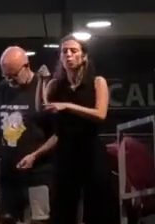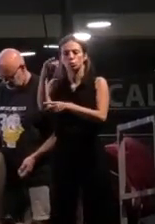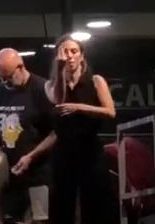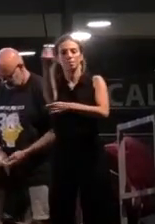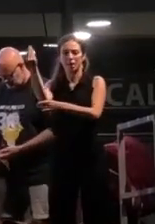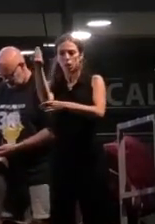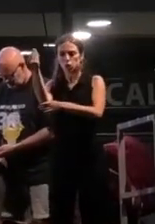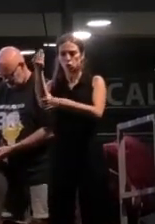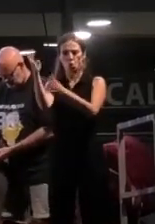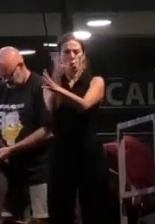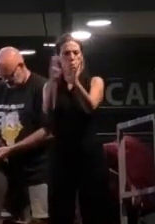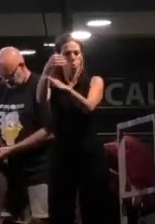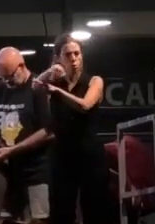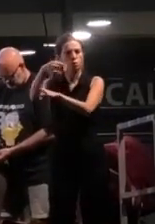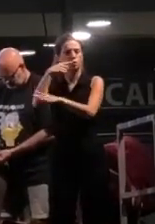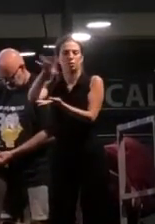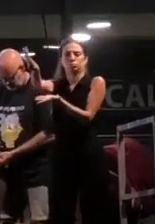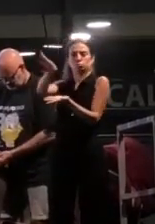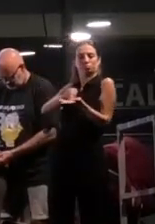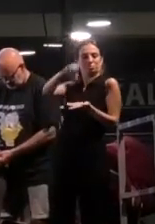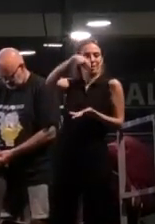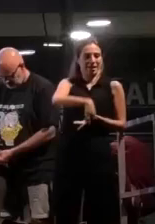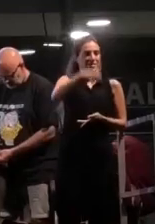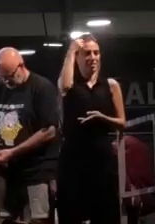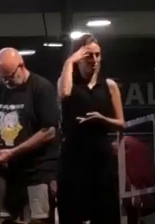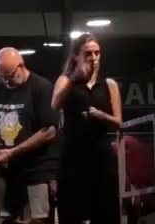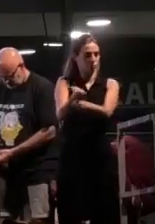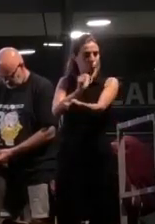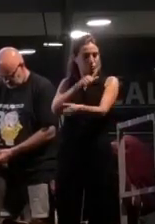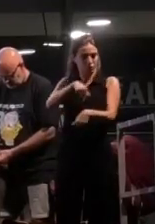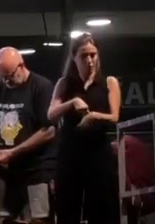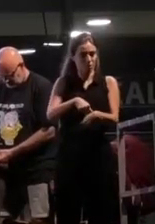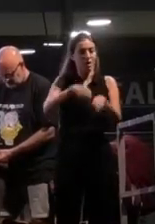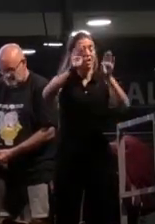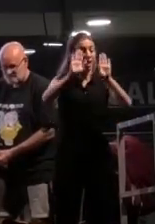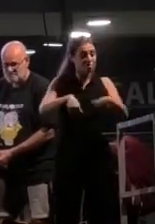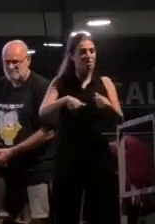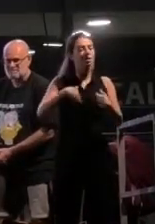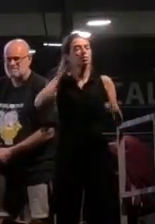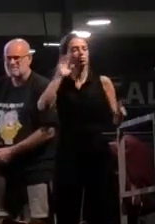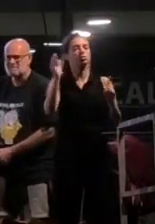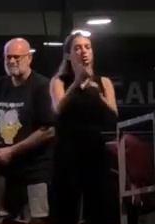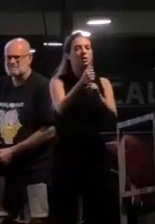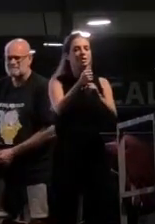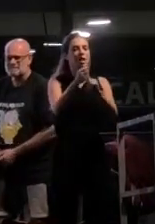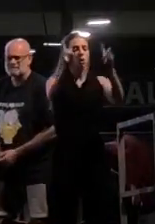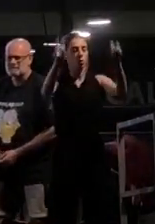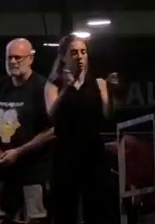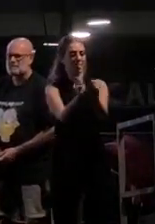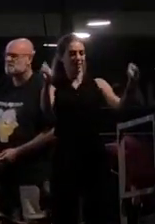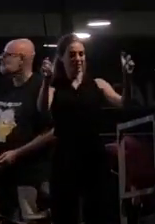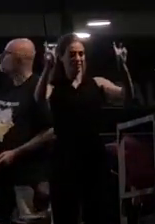gegants, i també ho volíem per Cambrils. I vam saber trobar en una expressió